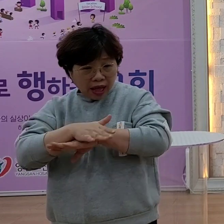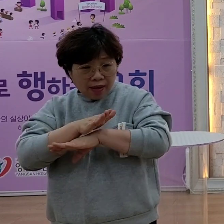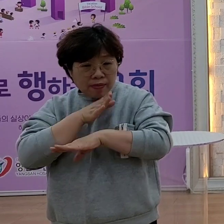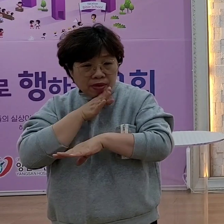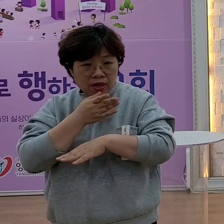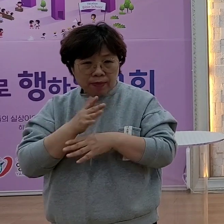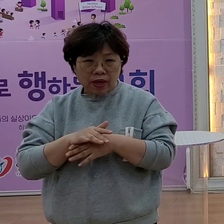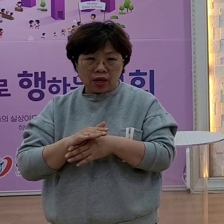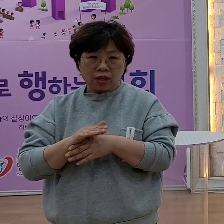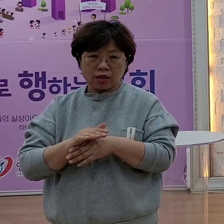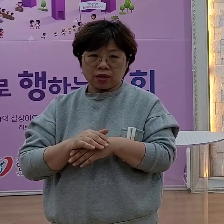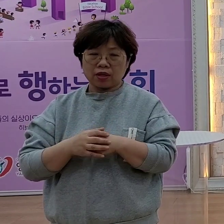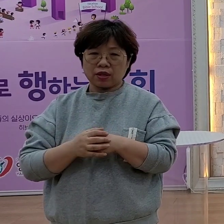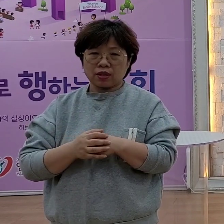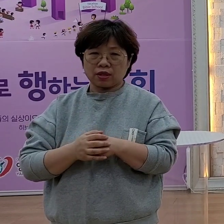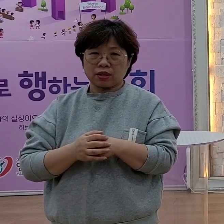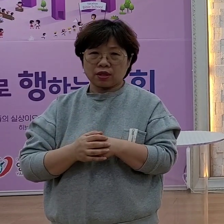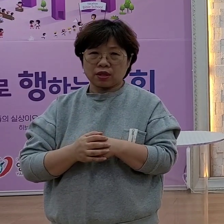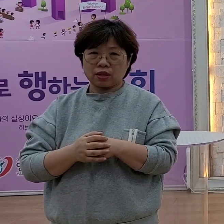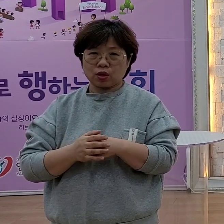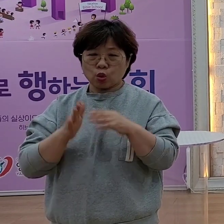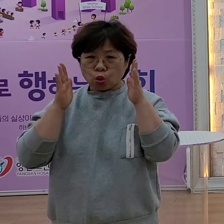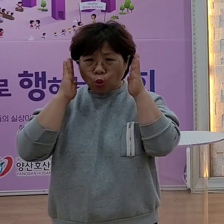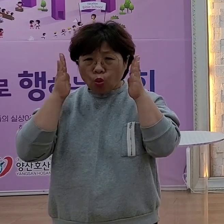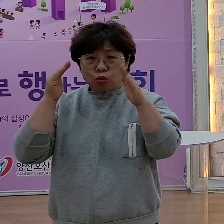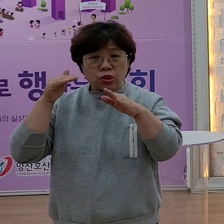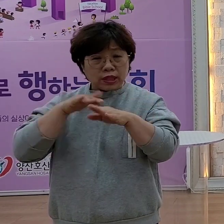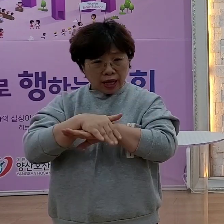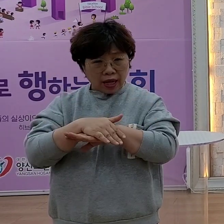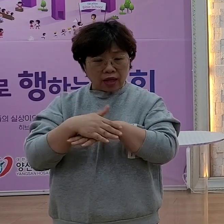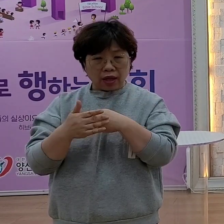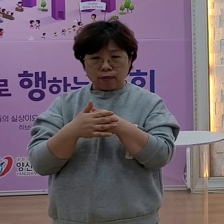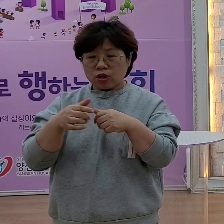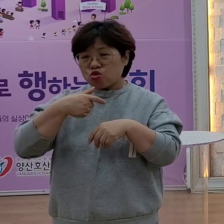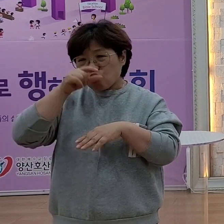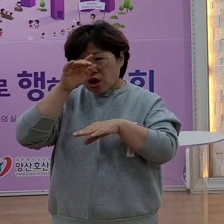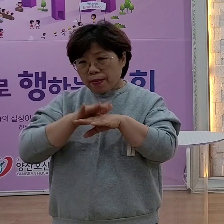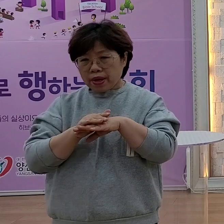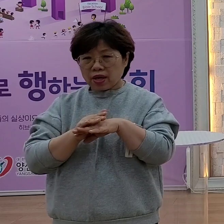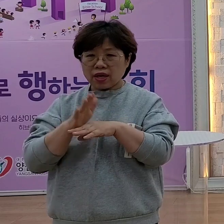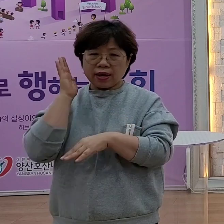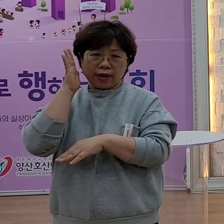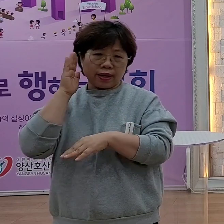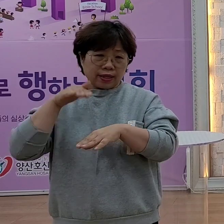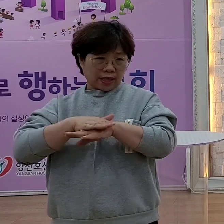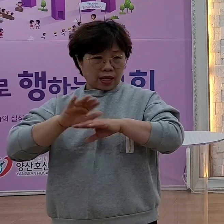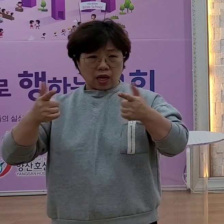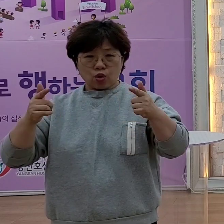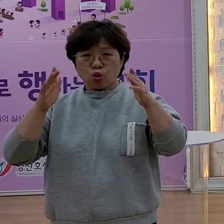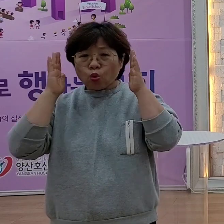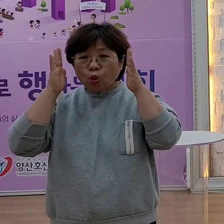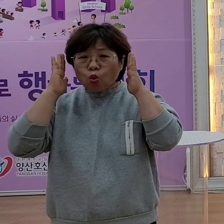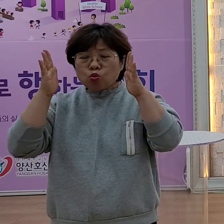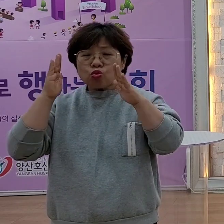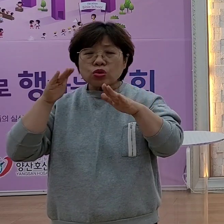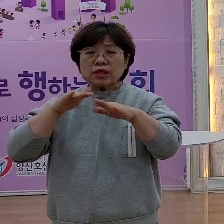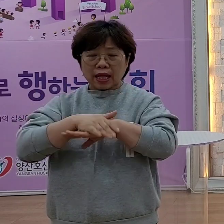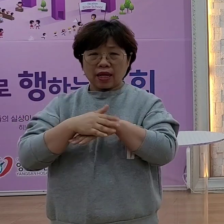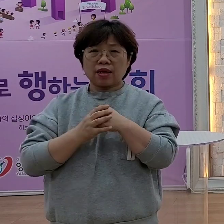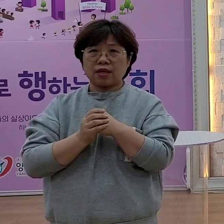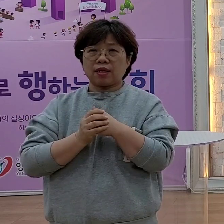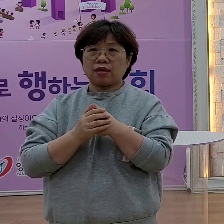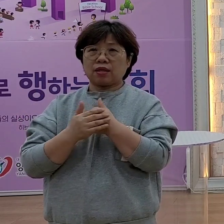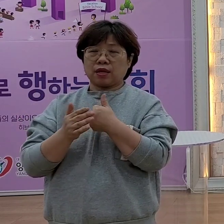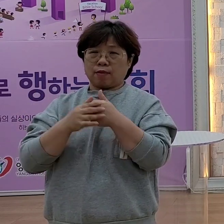되겠지만 설교 형식은 주일 날 우리 설교 다 들으시니까 우리 수요일 날은 한 챕터씩